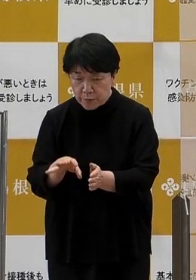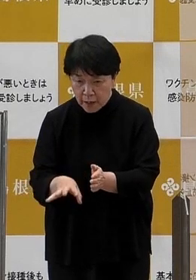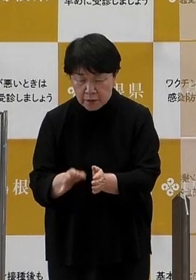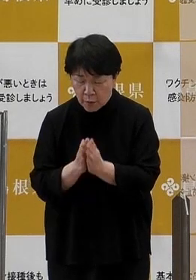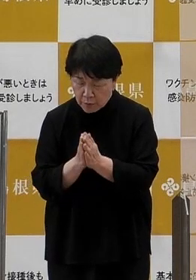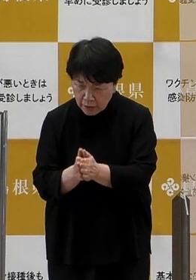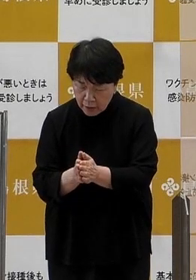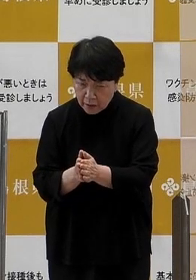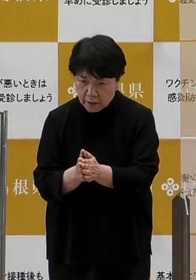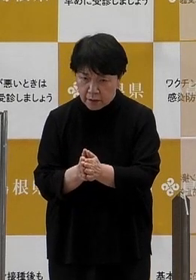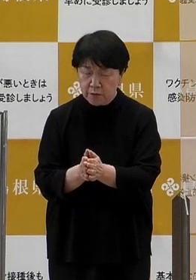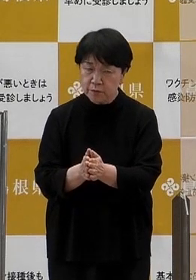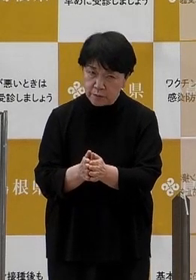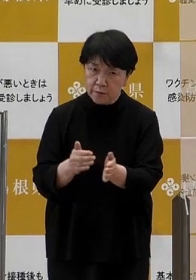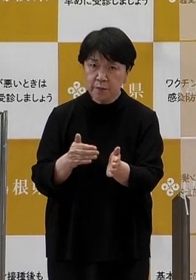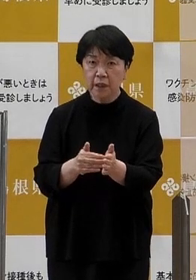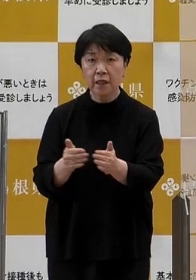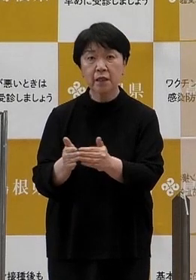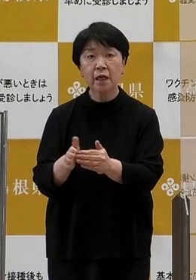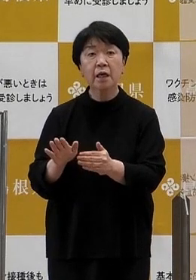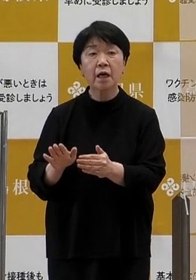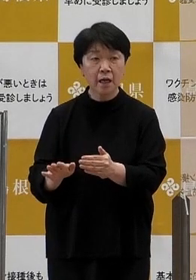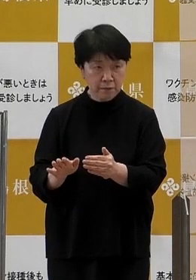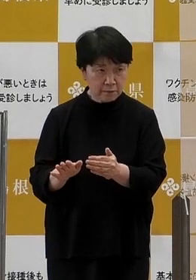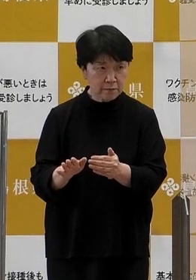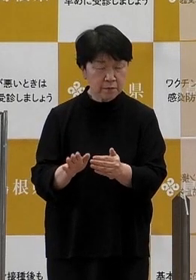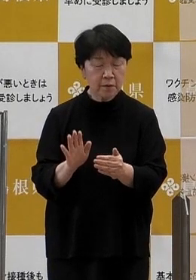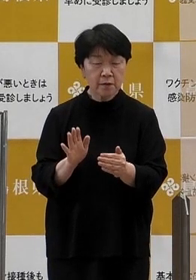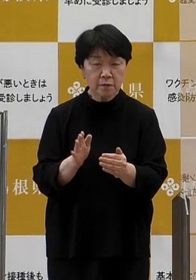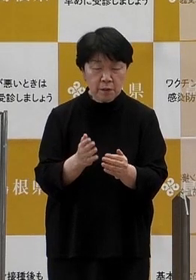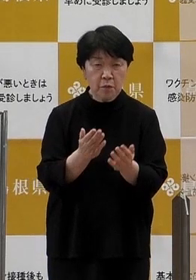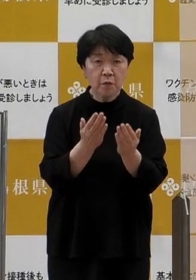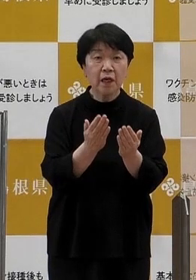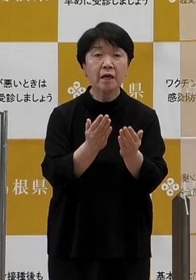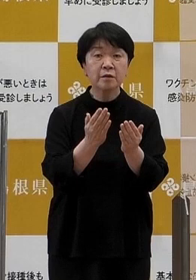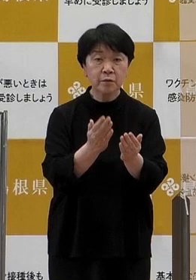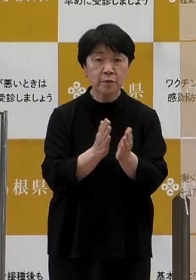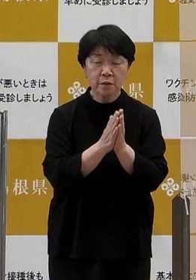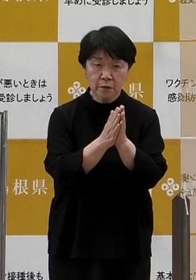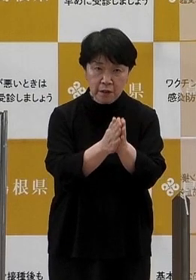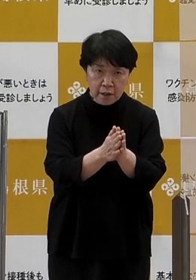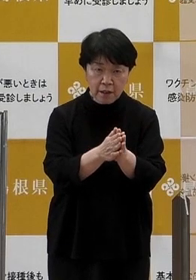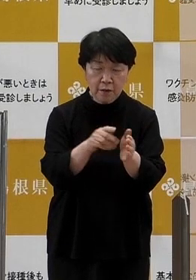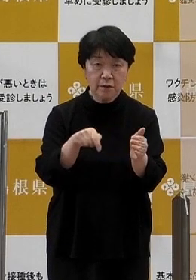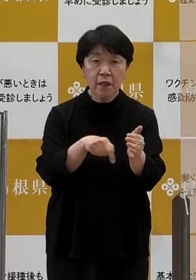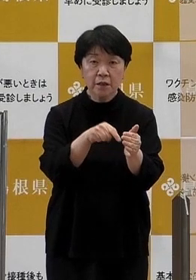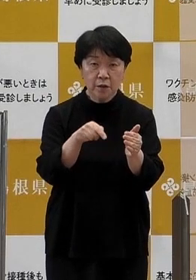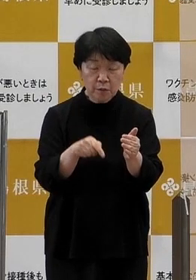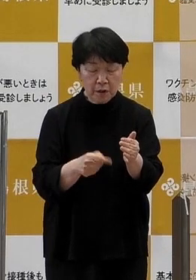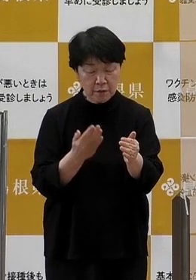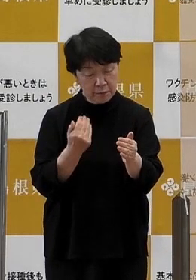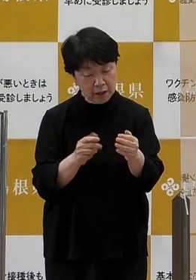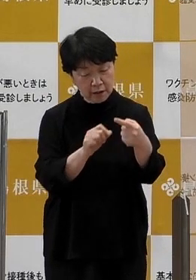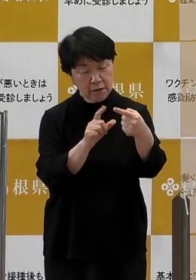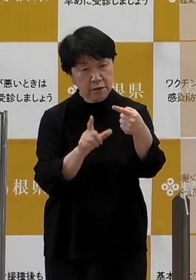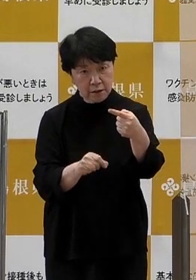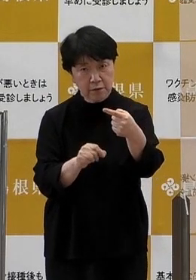ります。学校についてはこれまでも1月それから2月と、